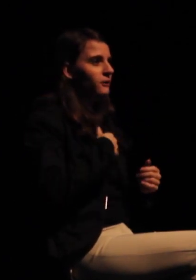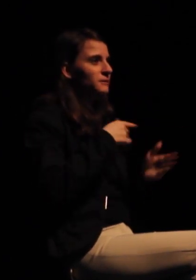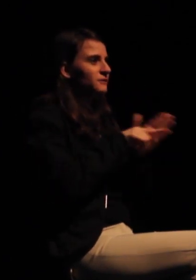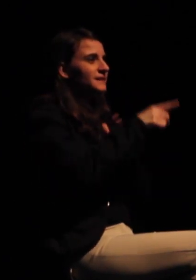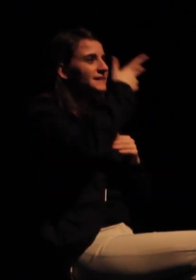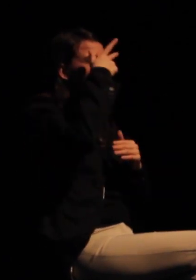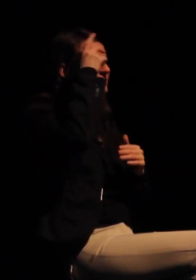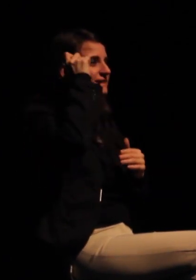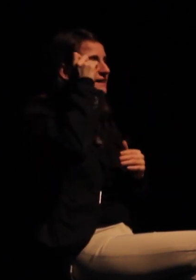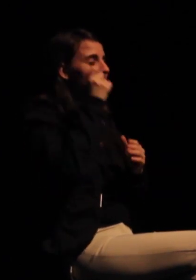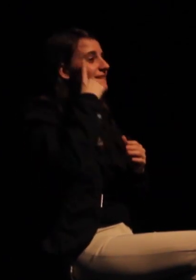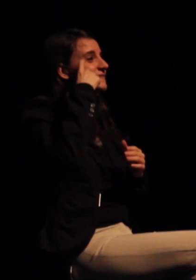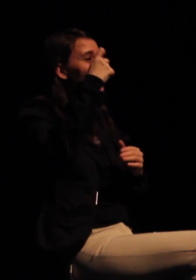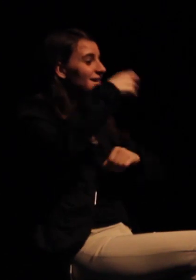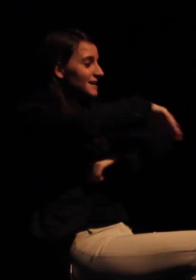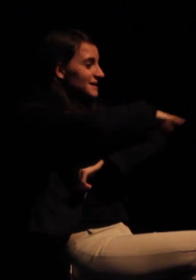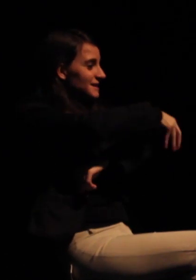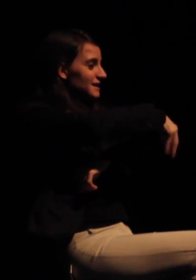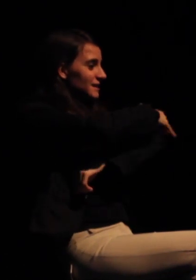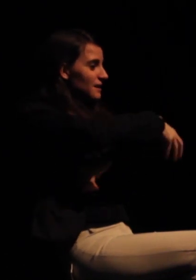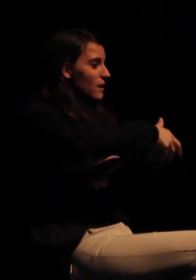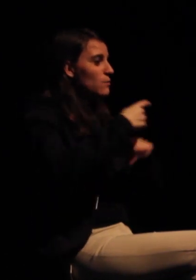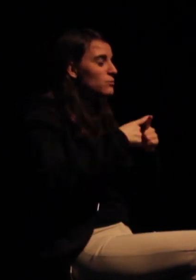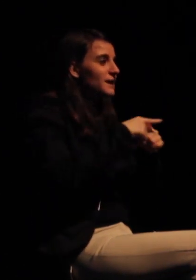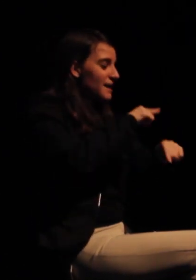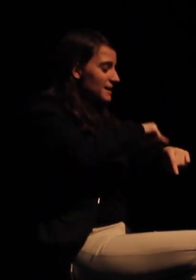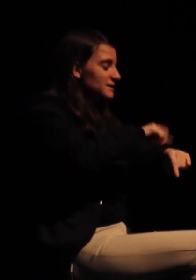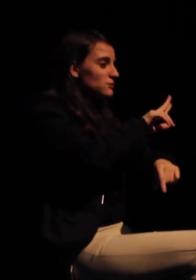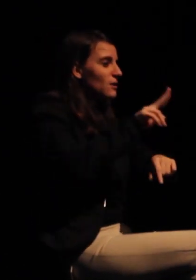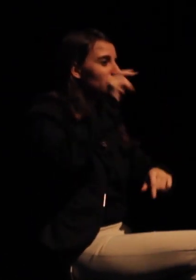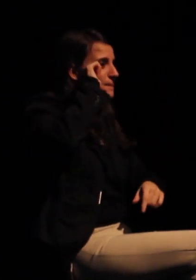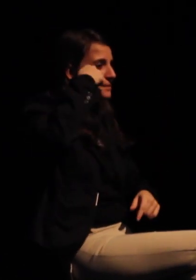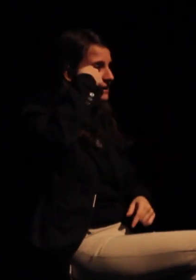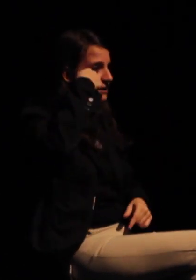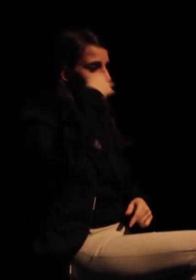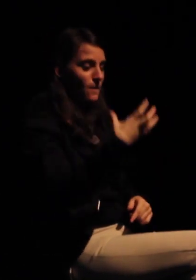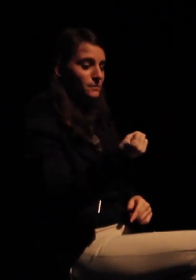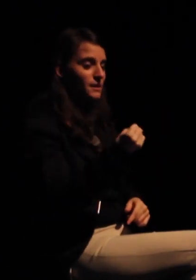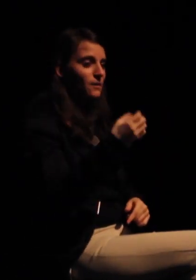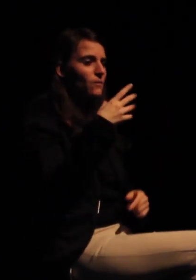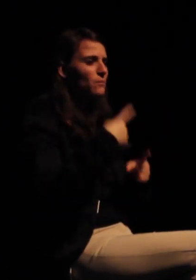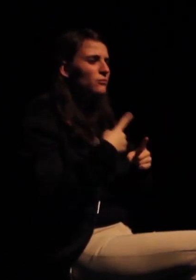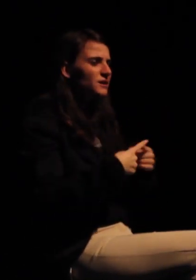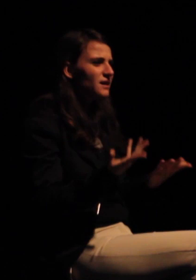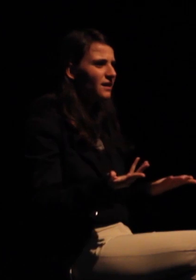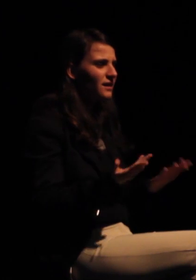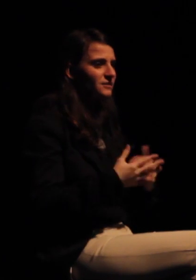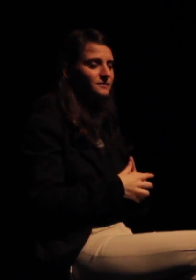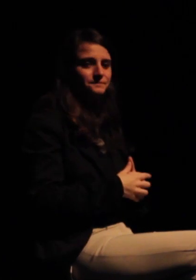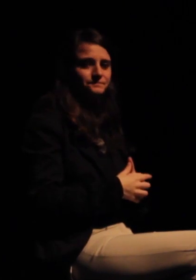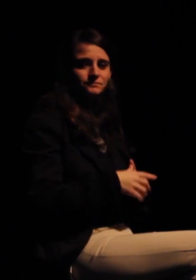esquina? Por que que o preto é preto e o branco é branco? Por que que quando